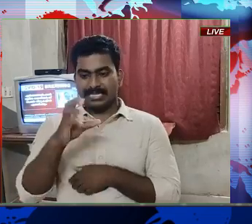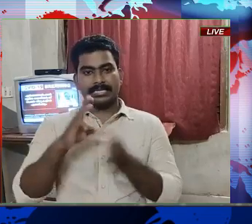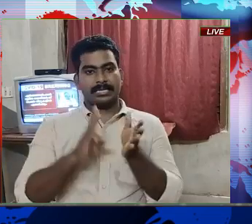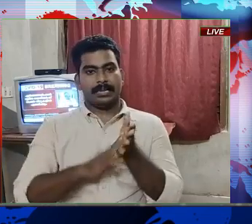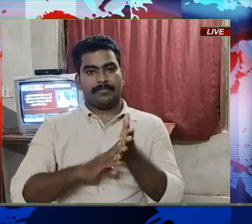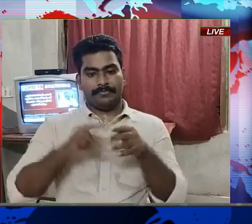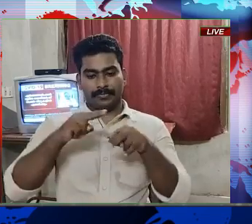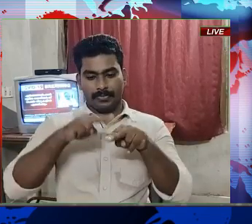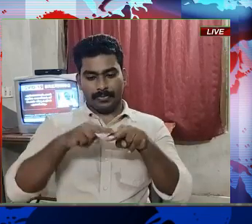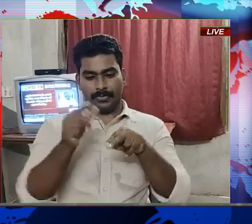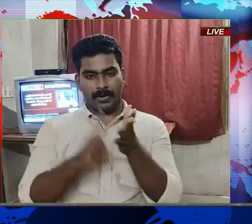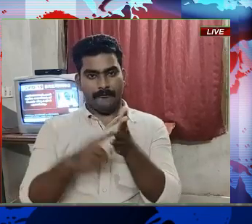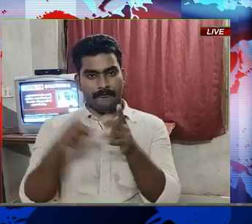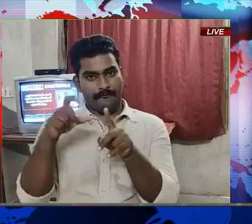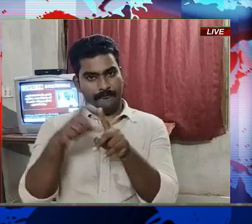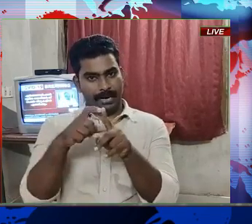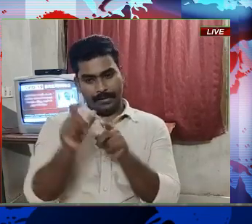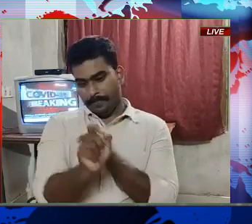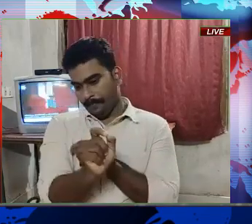വളരെ മോശമായ